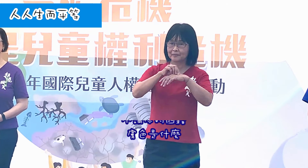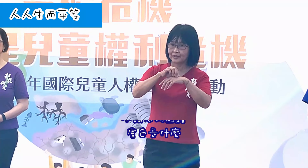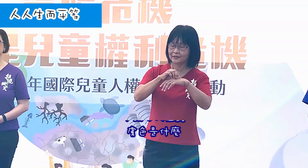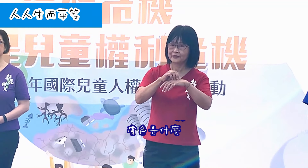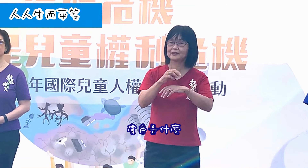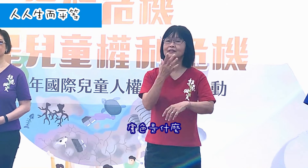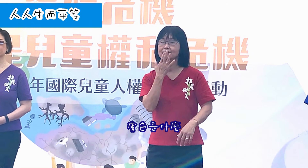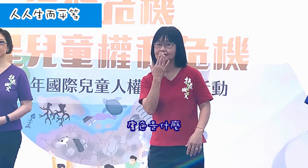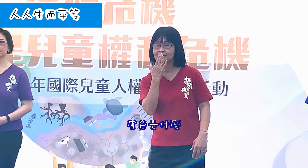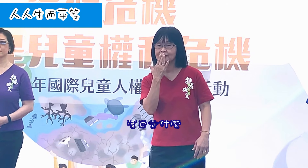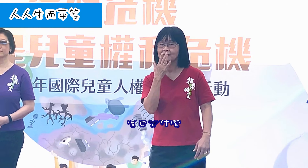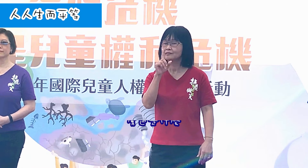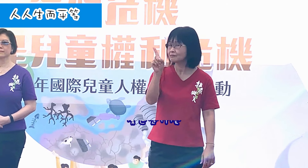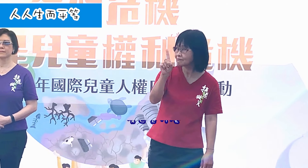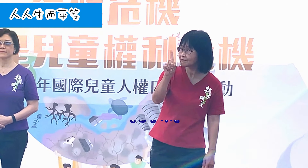肤色是什么，